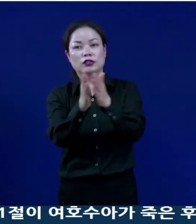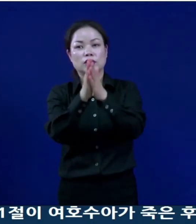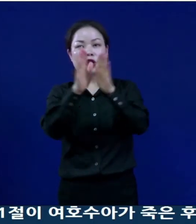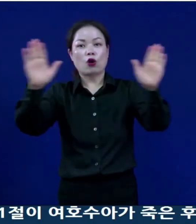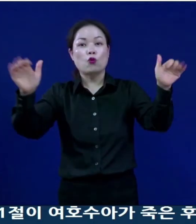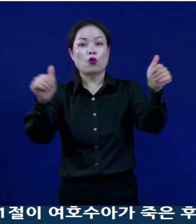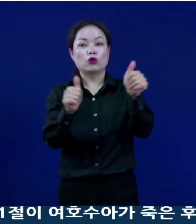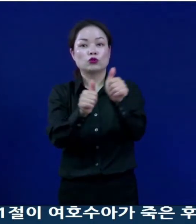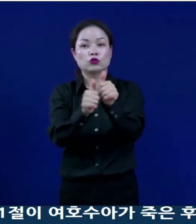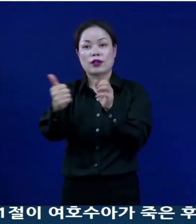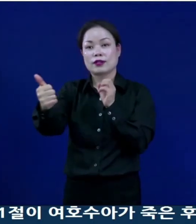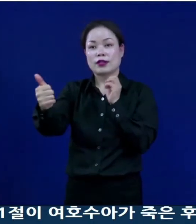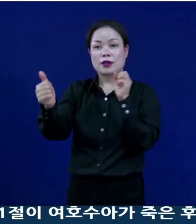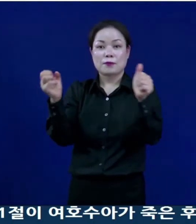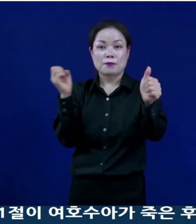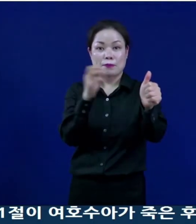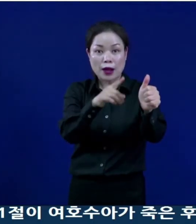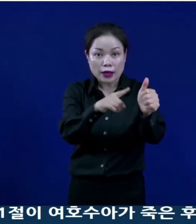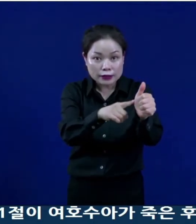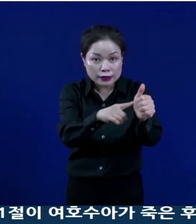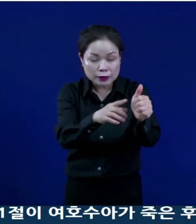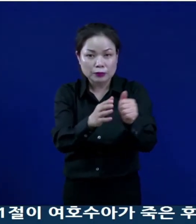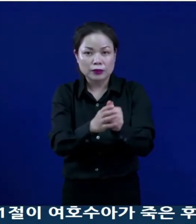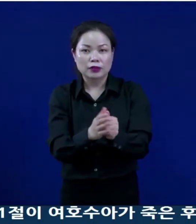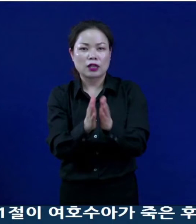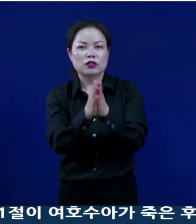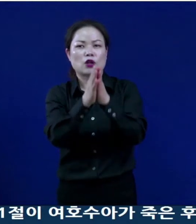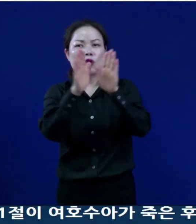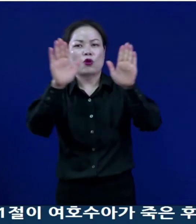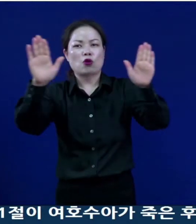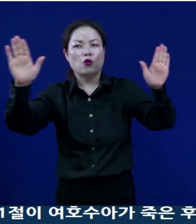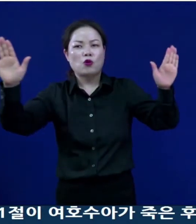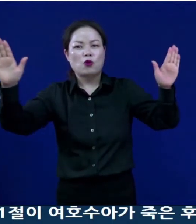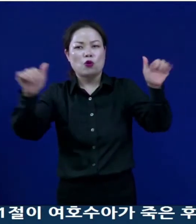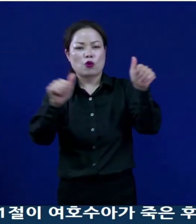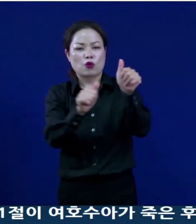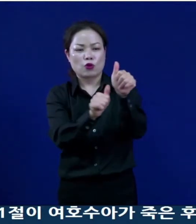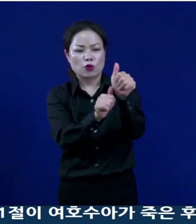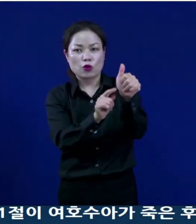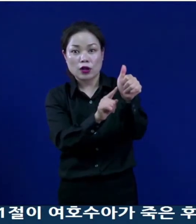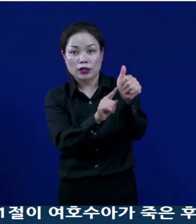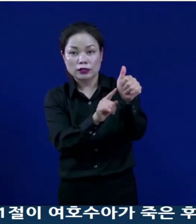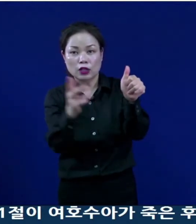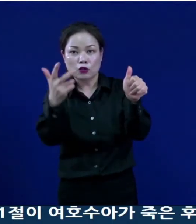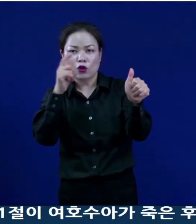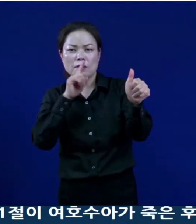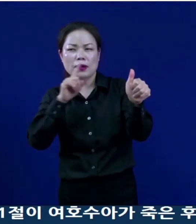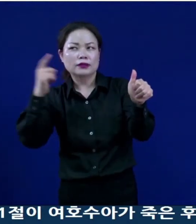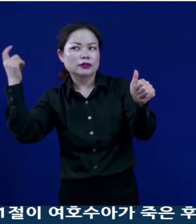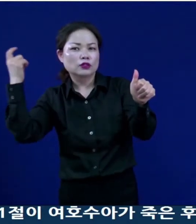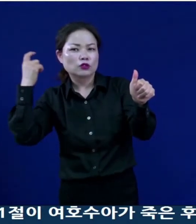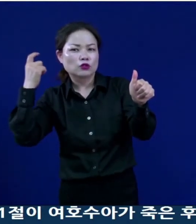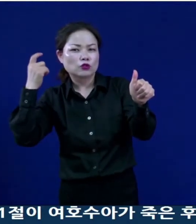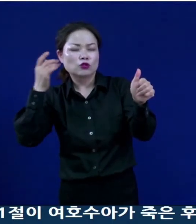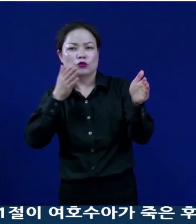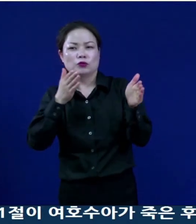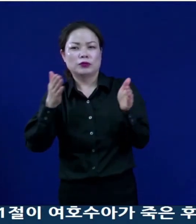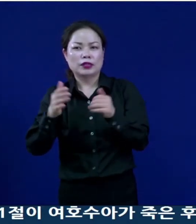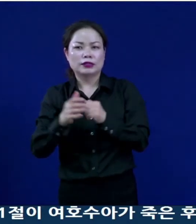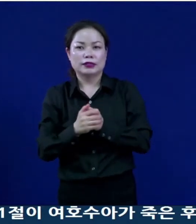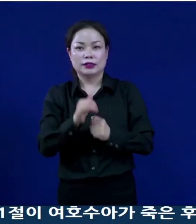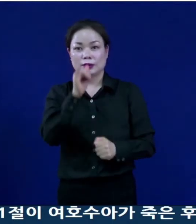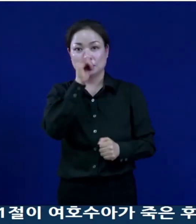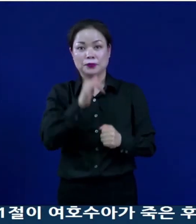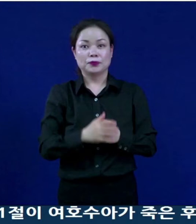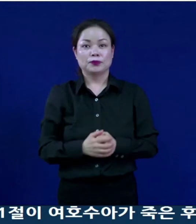여호수아에게 말씀하여 이르시되, 여호수아서의 시작에는 모세를 이어 여호와의 말씀을 들을 준비가 된 지도자가